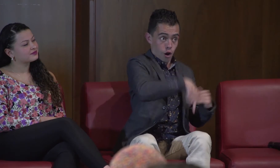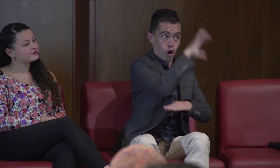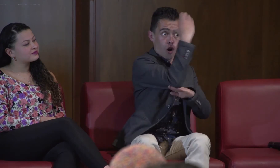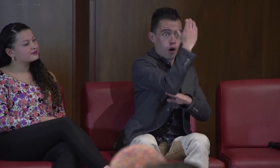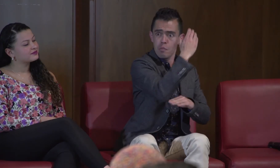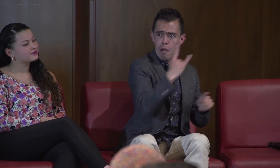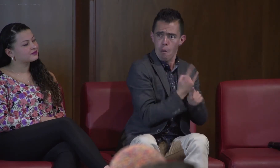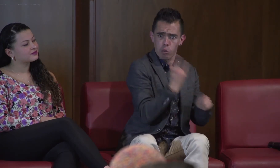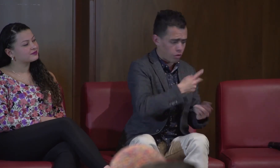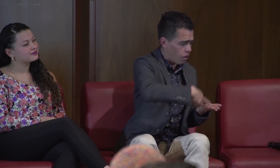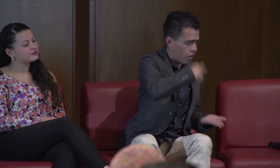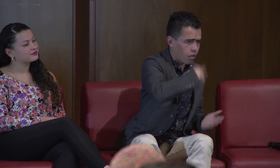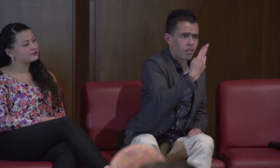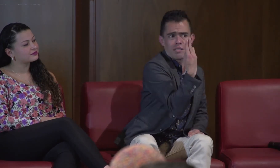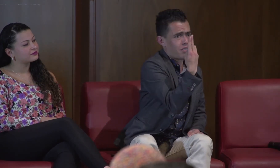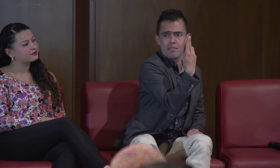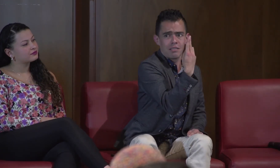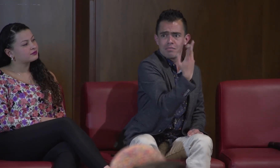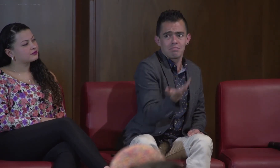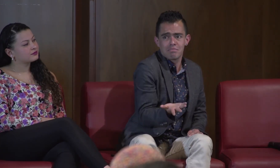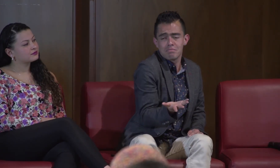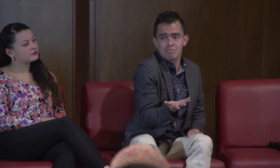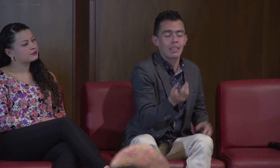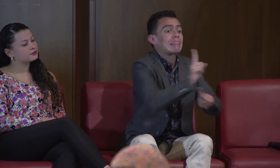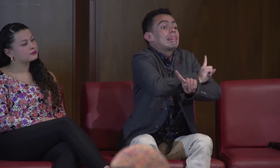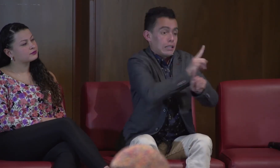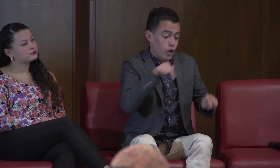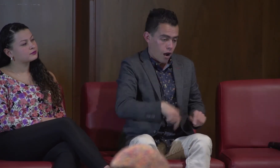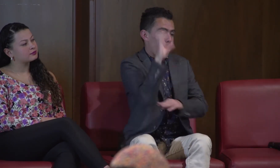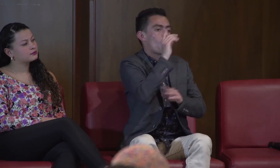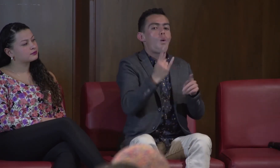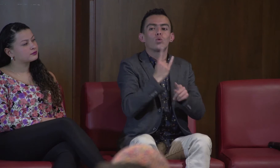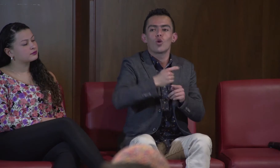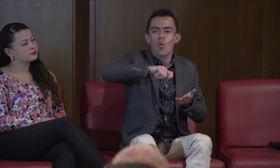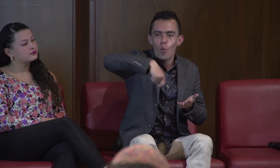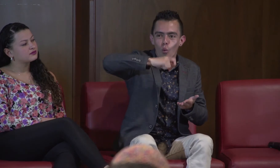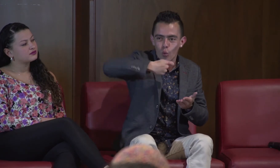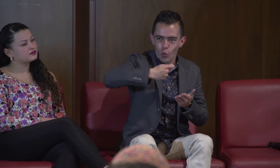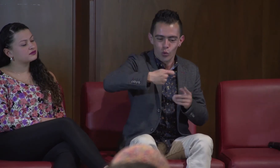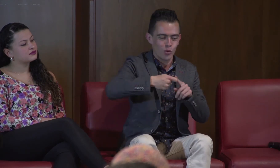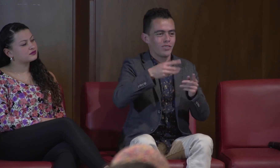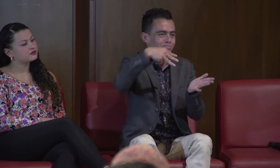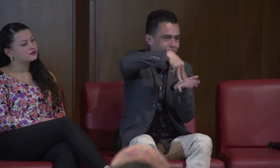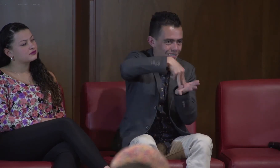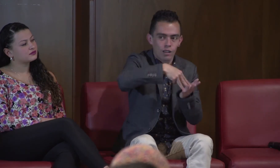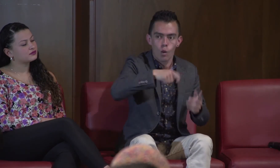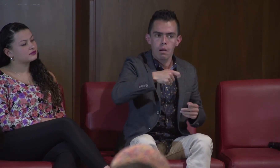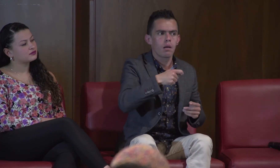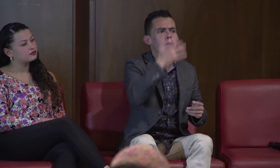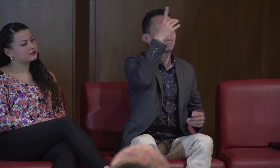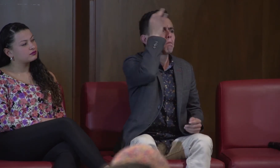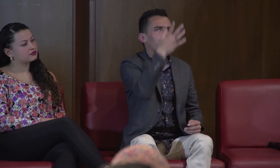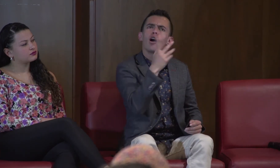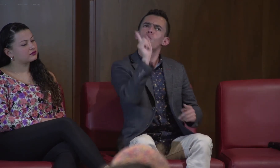pero está relacionado porque los sordos colombianos no utilizamos palillos para comer. nosotros tenemos otro tipo